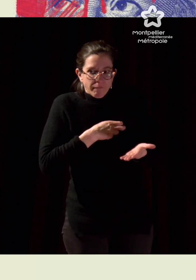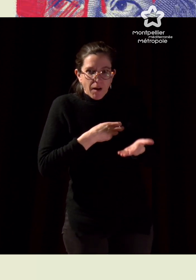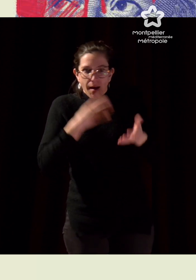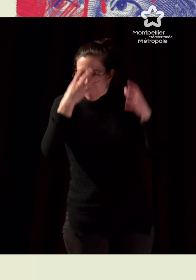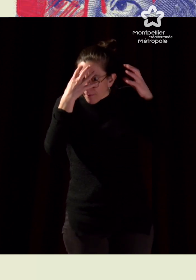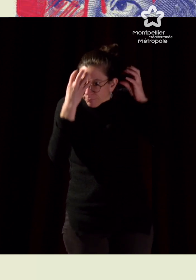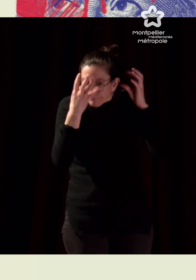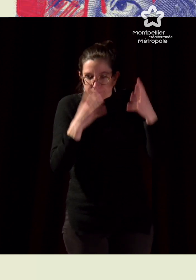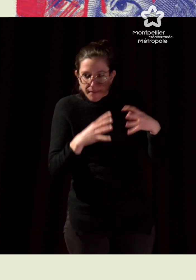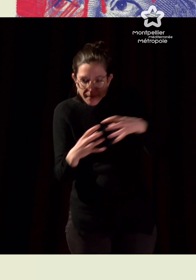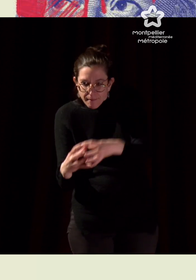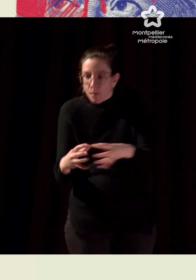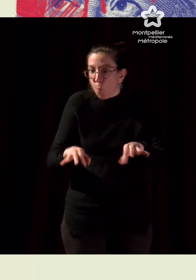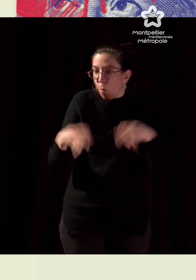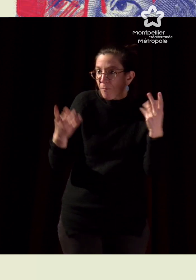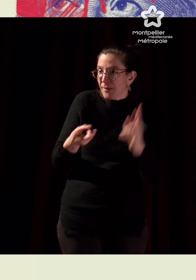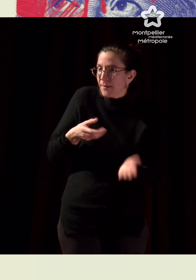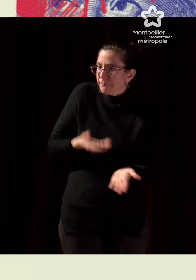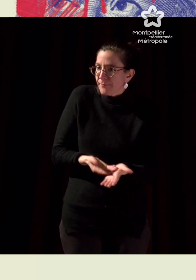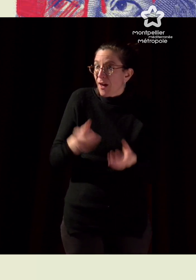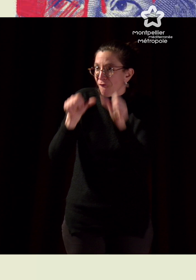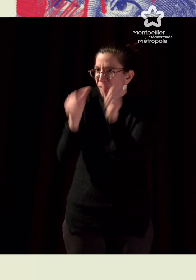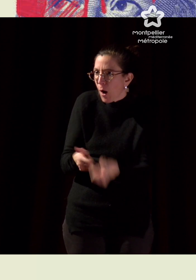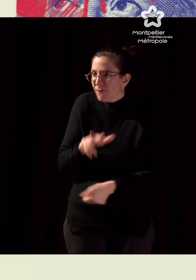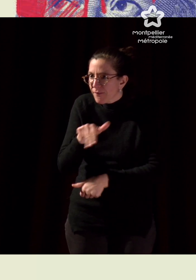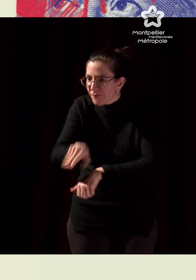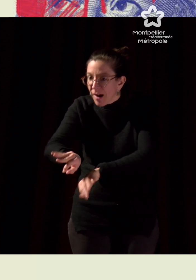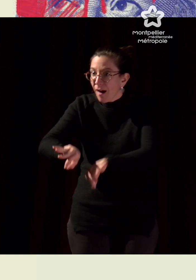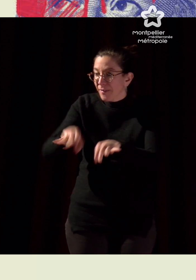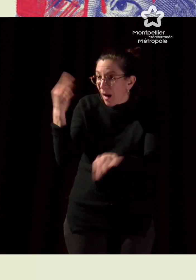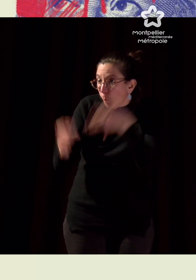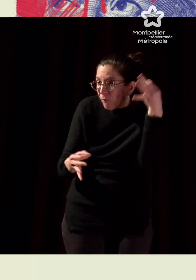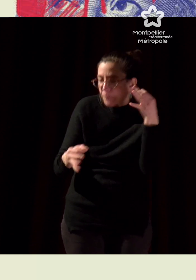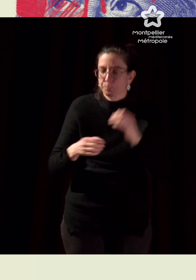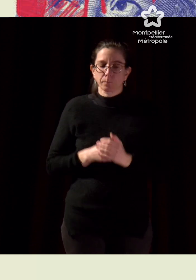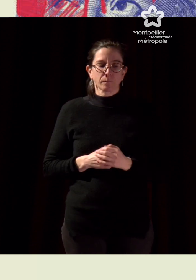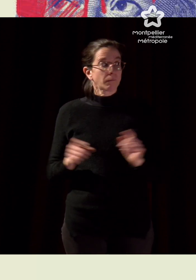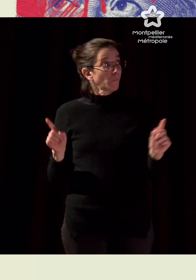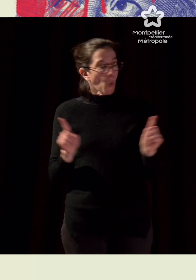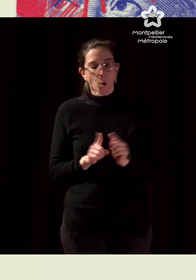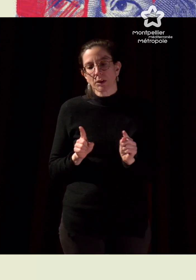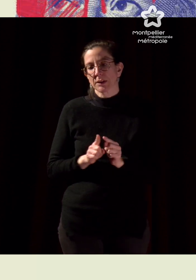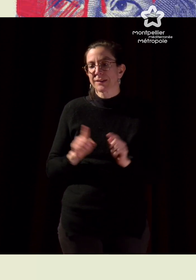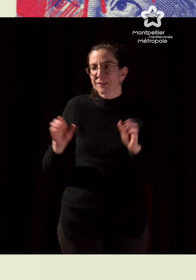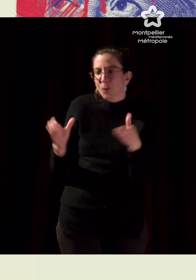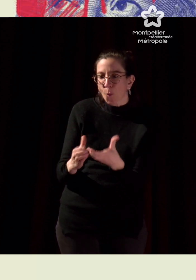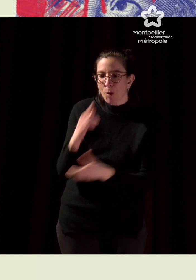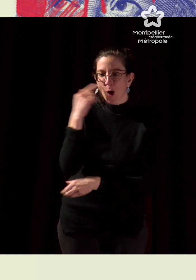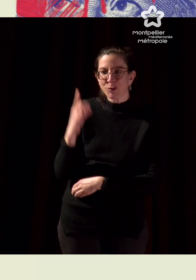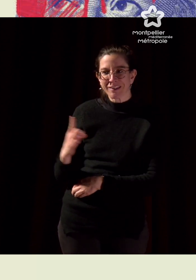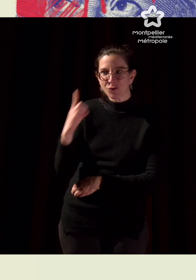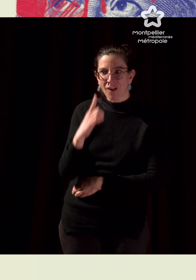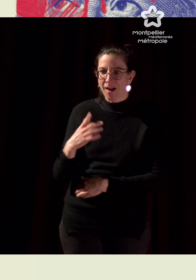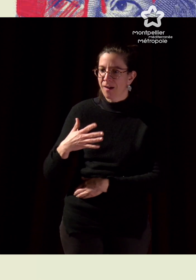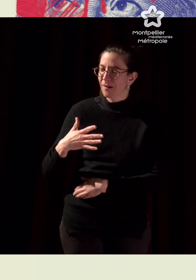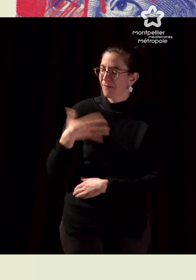Alors, Denisova, aussi, ce qu'il y a de super, c'est que pour les populations tibétaines, les sapiens tibétains, il